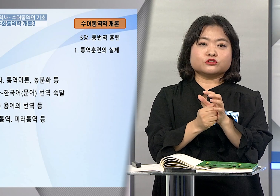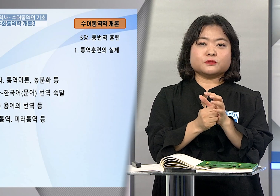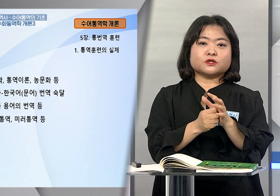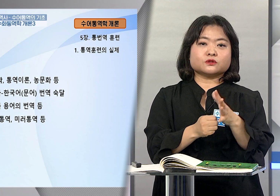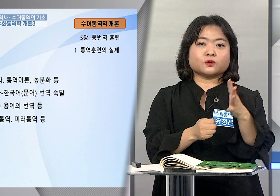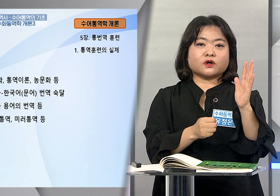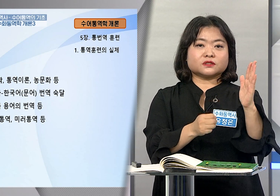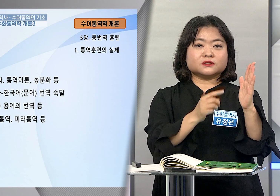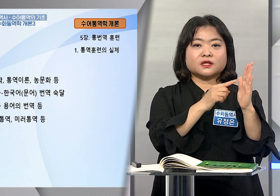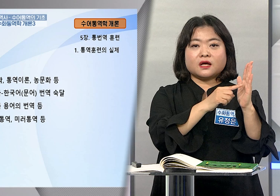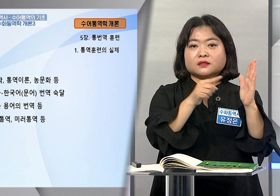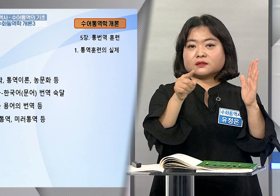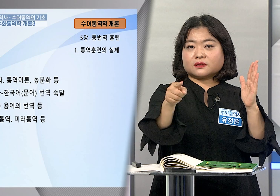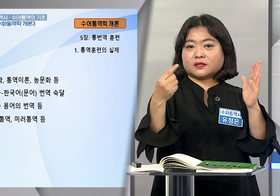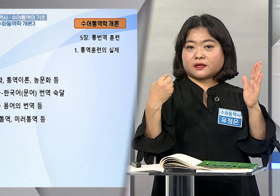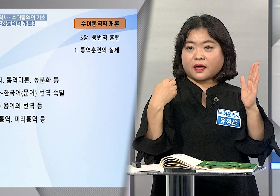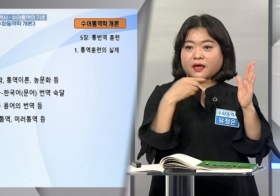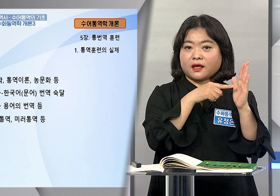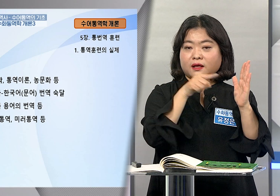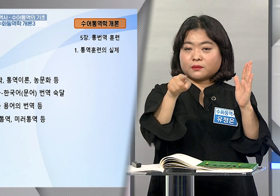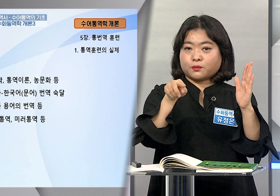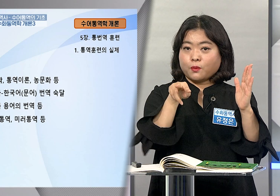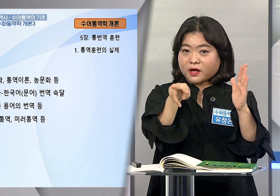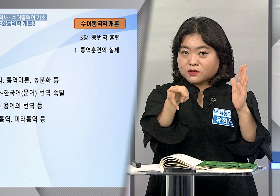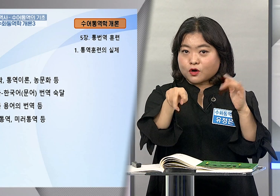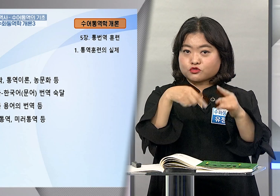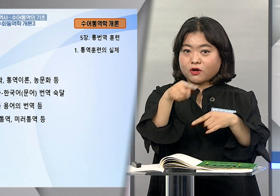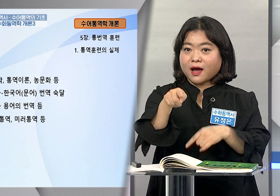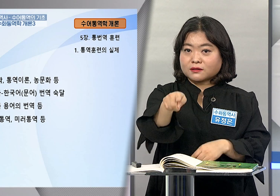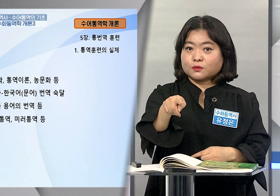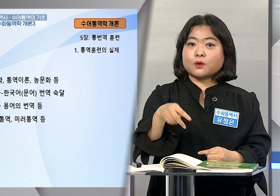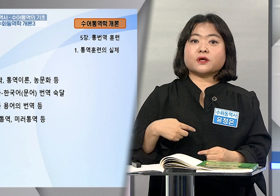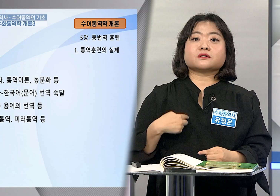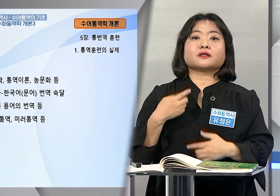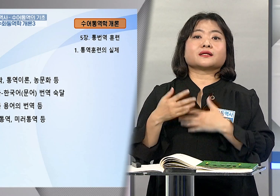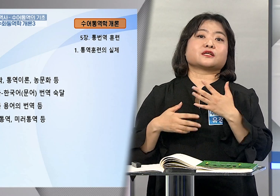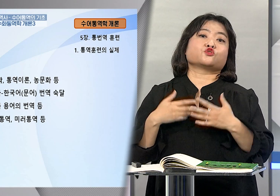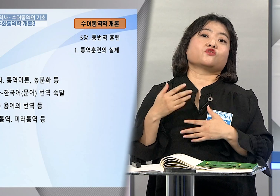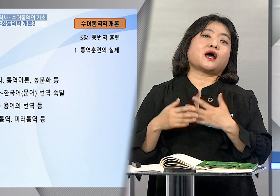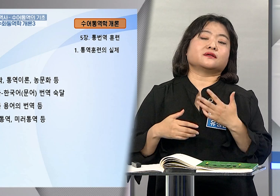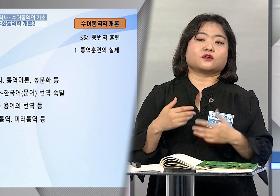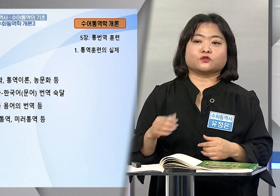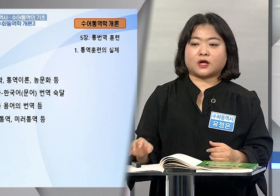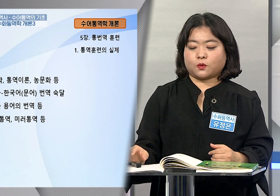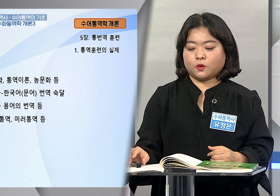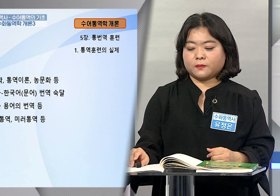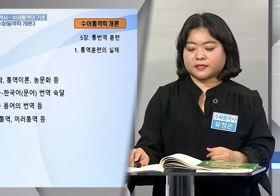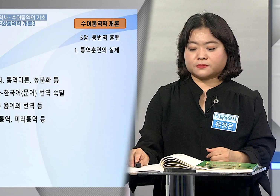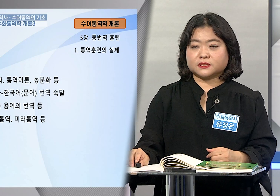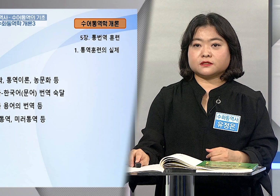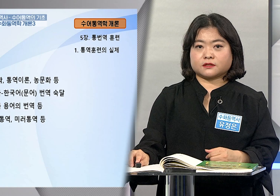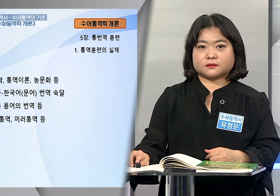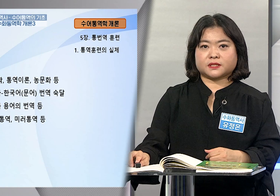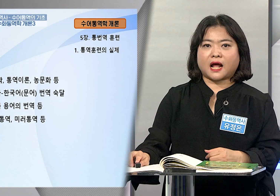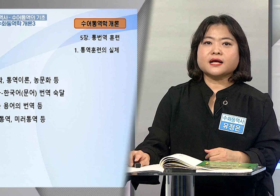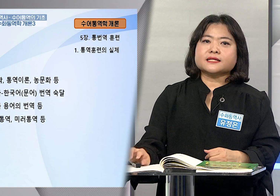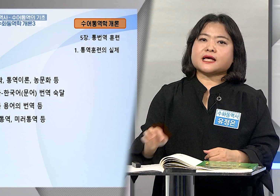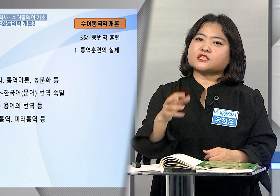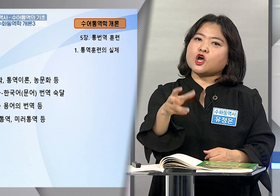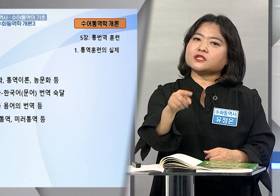미러 통역은 이렇게 보면서 수화하는 걸 보면서 내가 다시 수화하는 경우라고 말씀을 드렸습니다. 자, 청인의